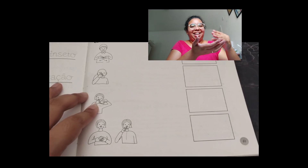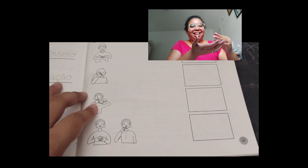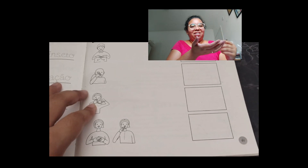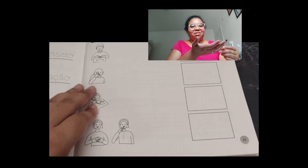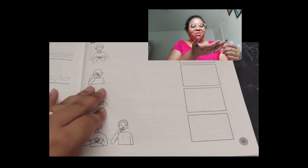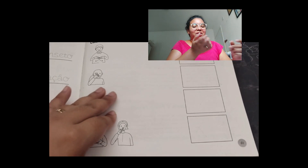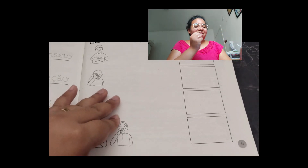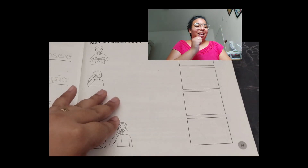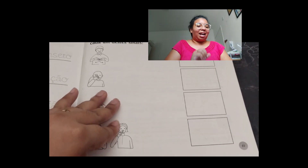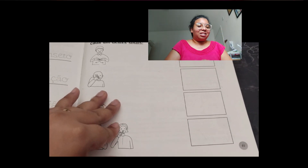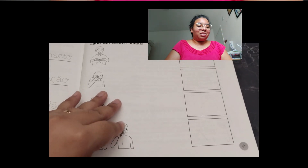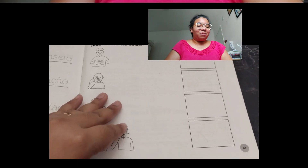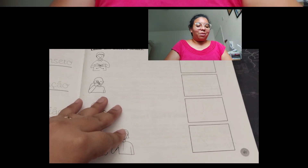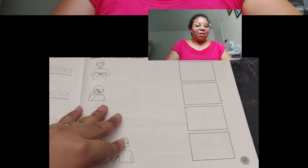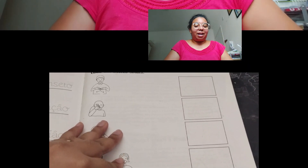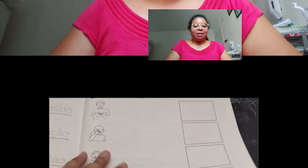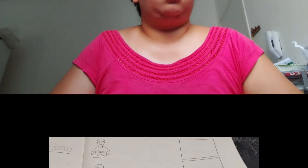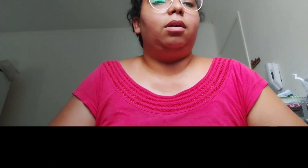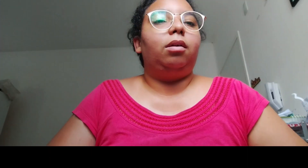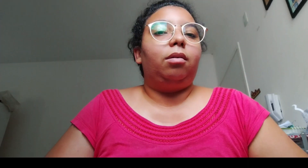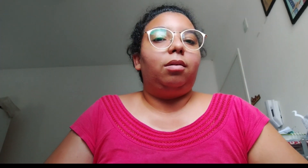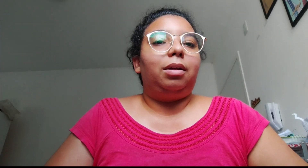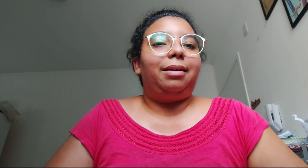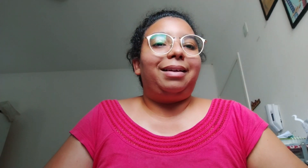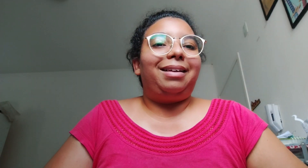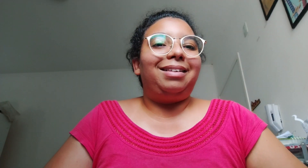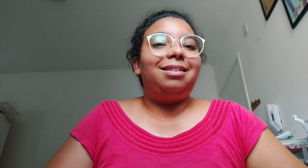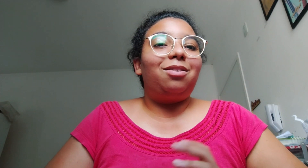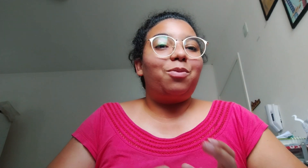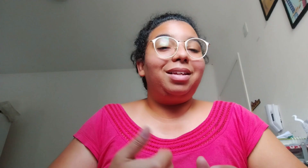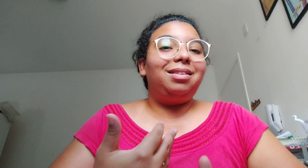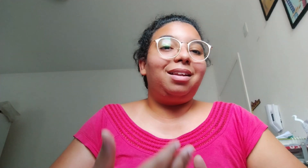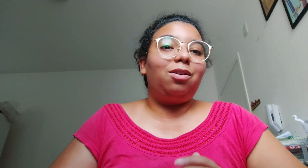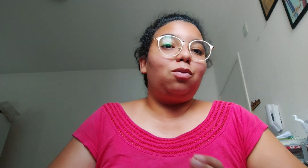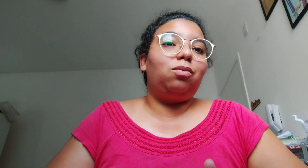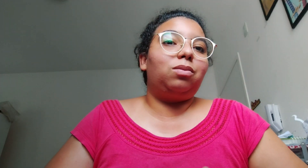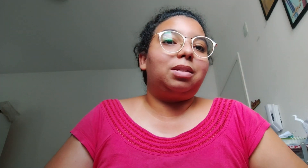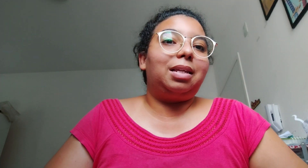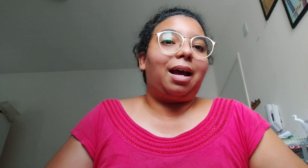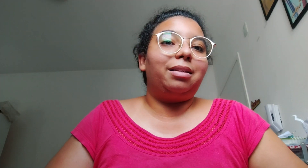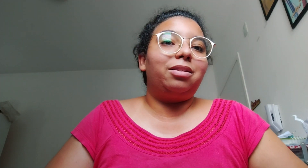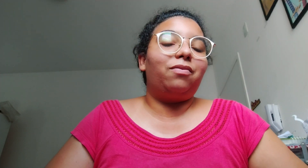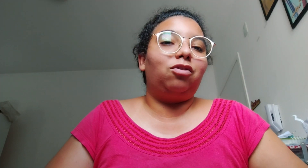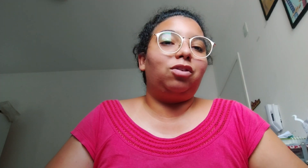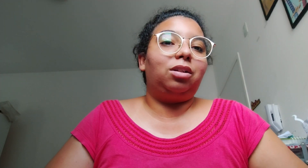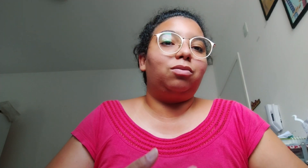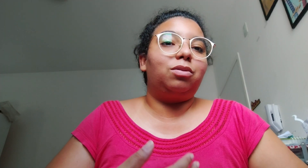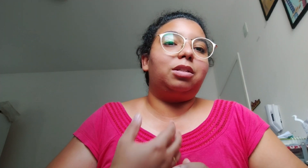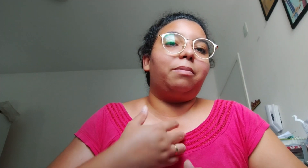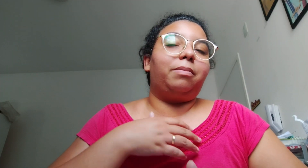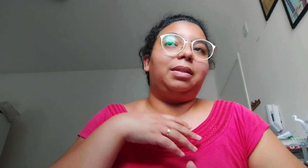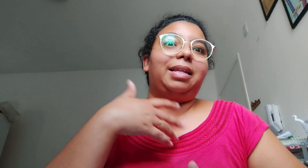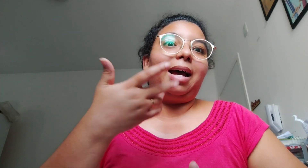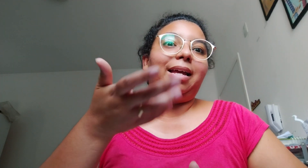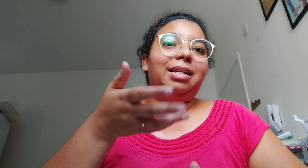O pudim, ela acha super bacana. Então, entre os sinais favoritos da Elise e